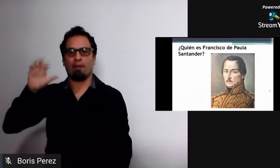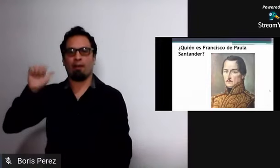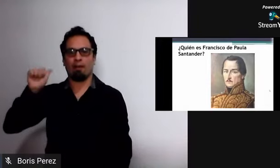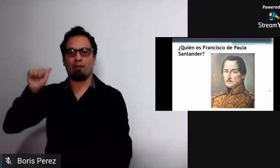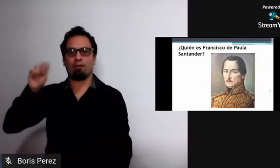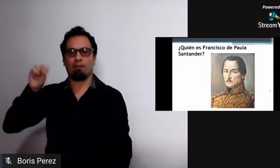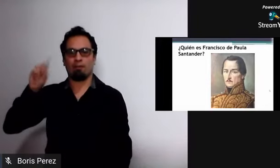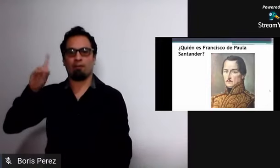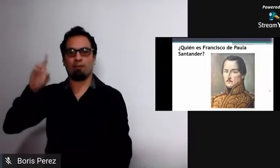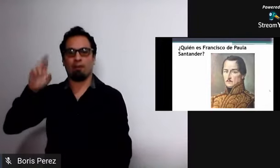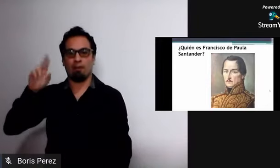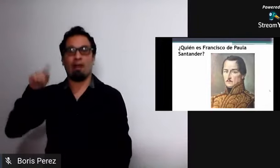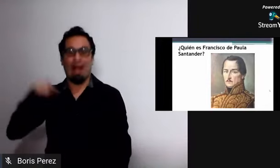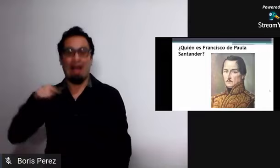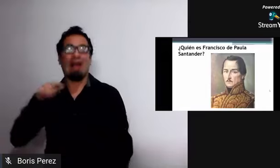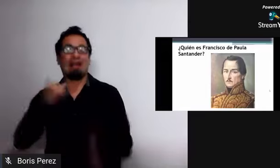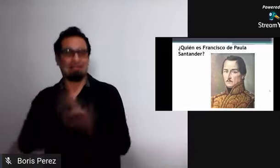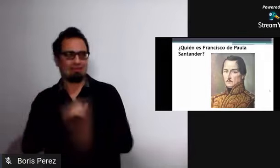Santander.